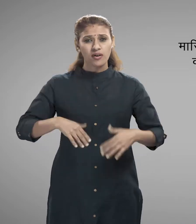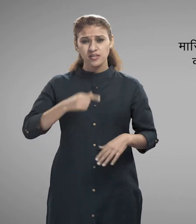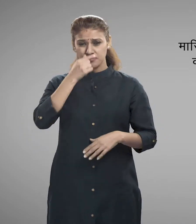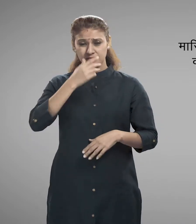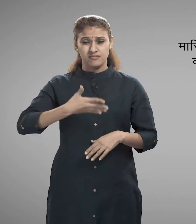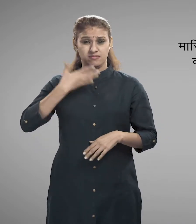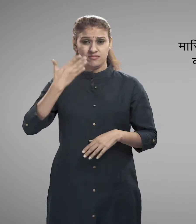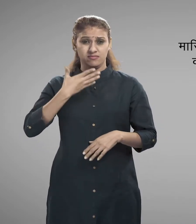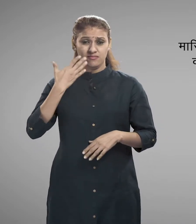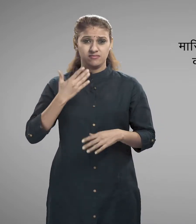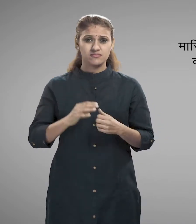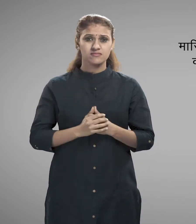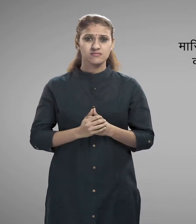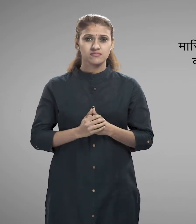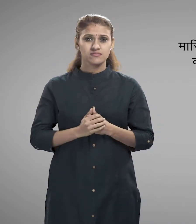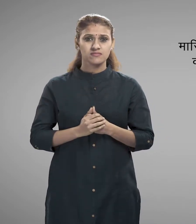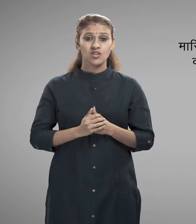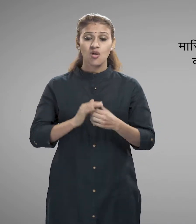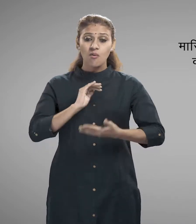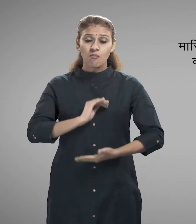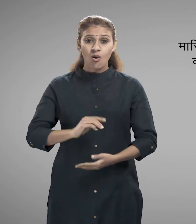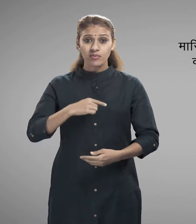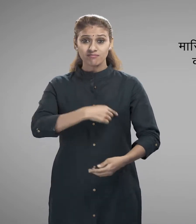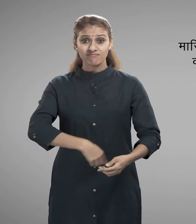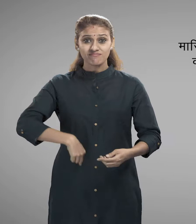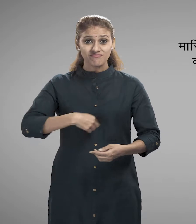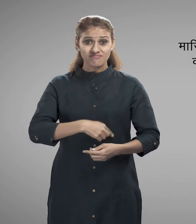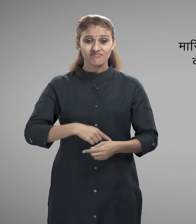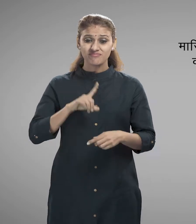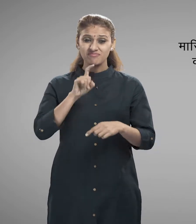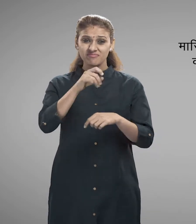शरीर से गंध आना, प्रजनन स्वास्थ्य संक्रमण,